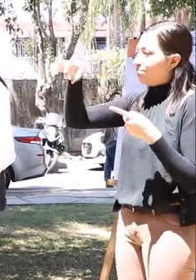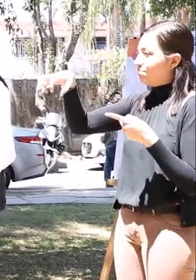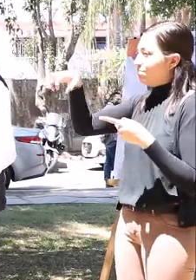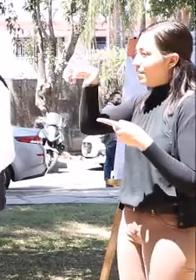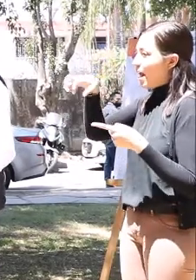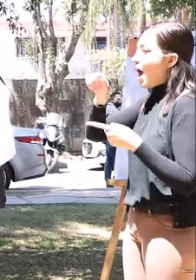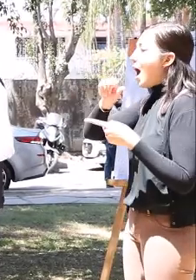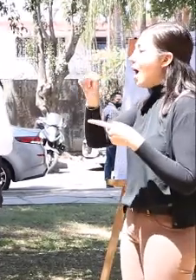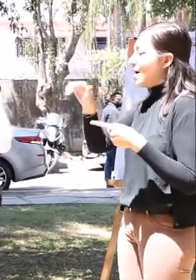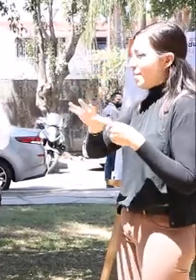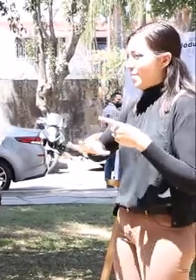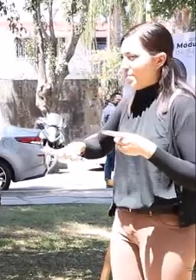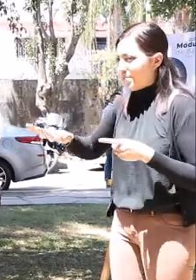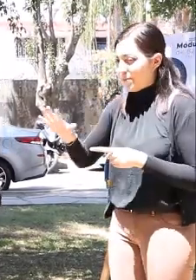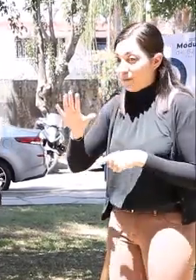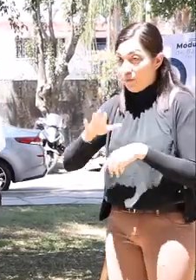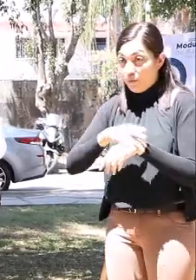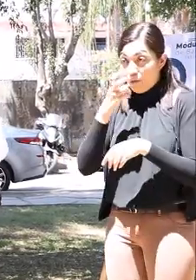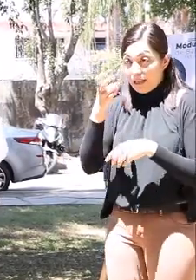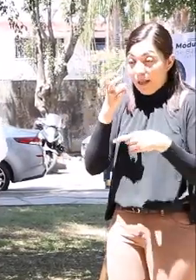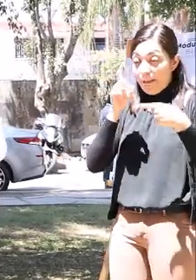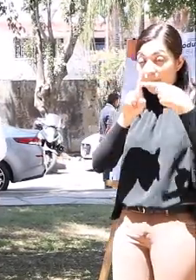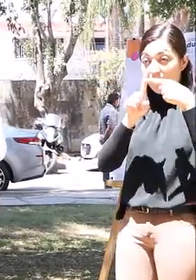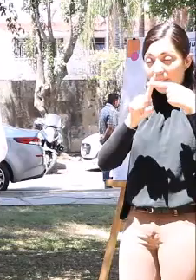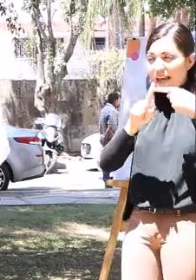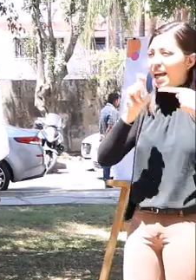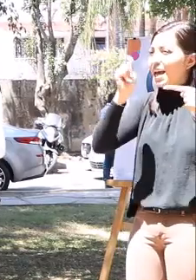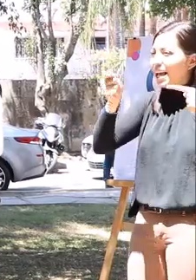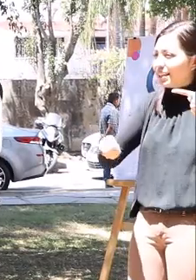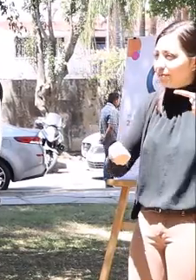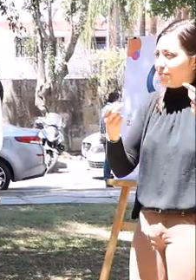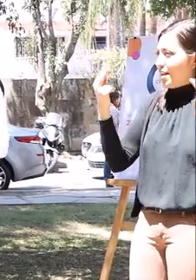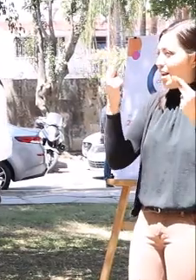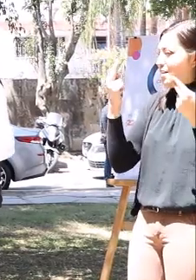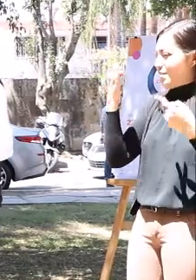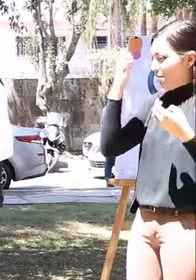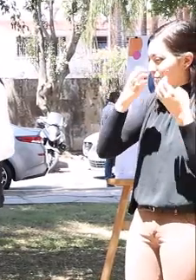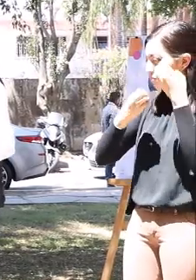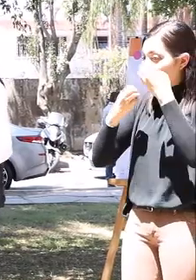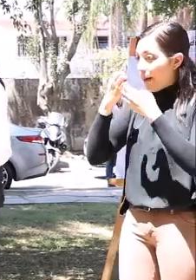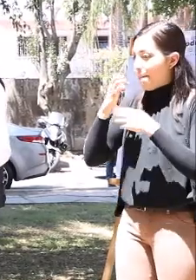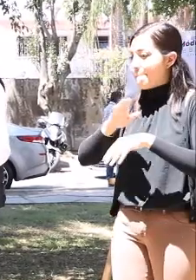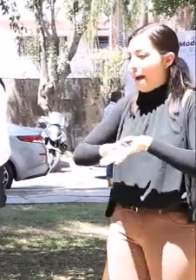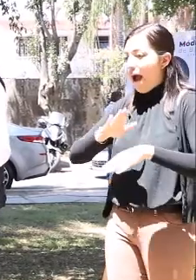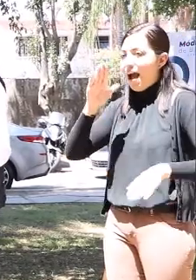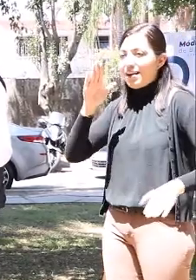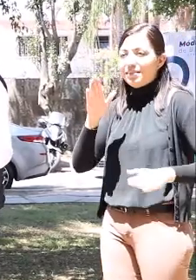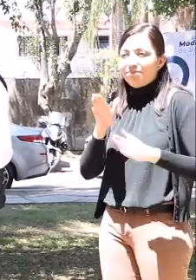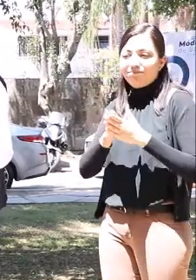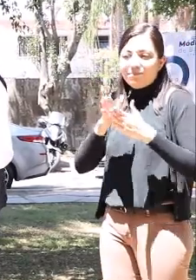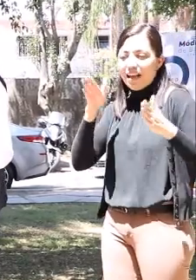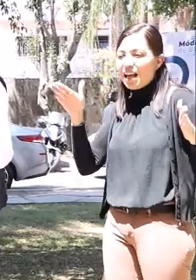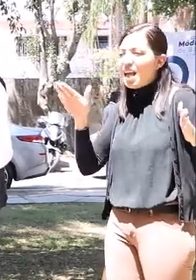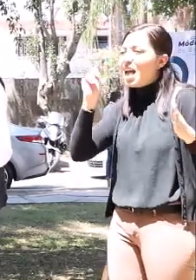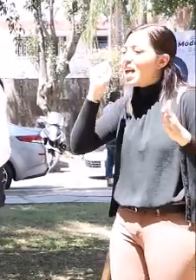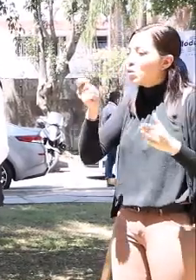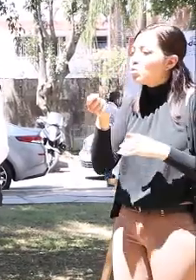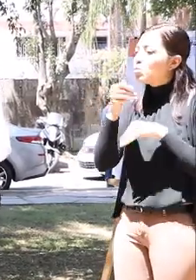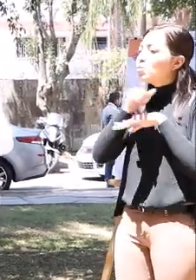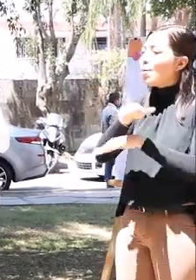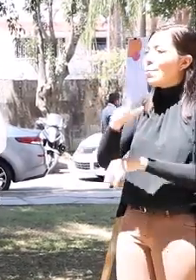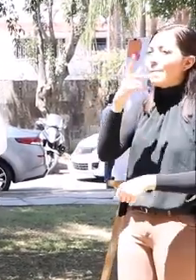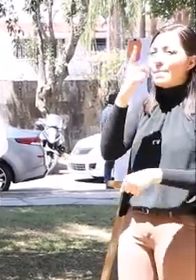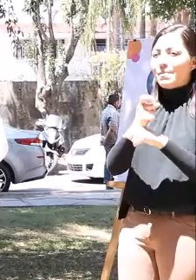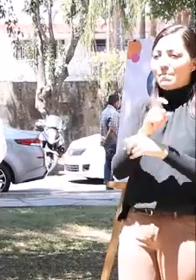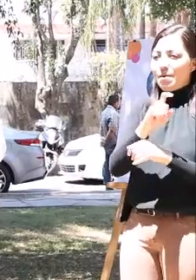los módulos de barrio. De tal manera que el primer eje va a ser tener un diagnóstico amplio de la problemática. Y